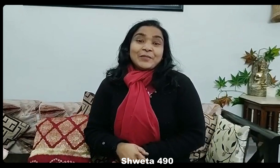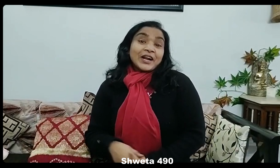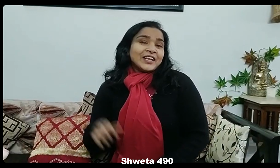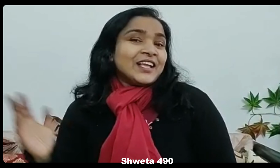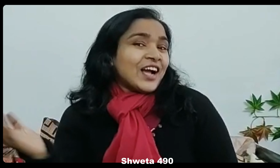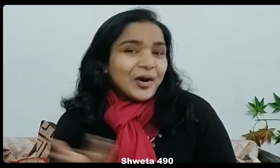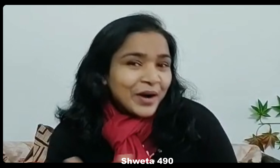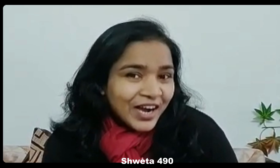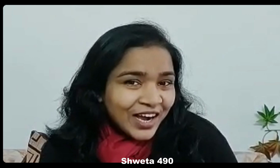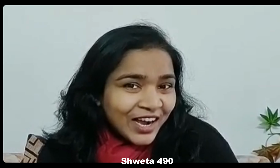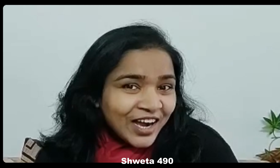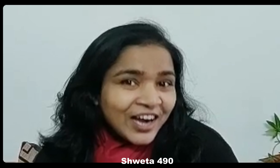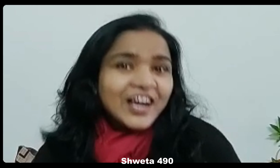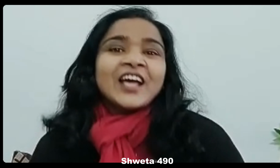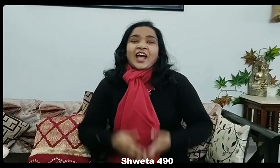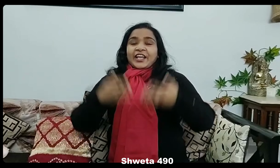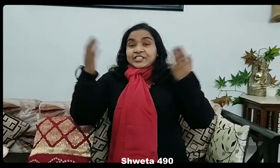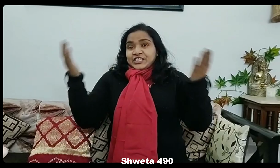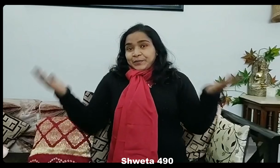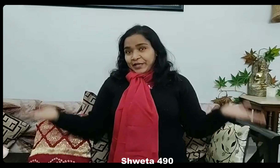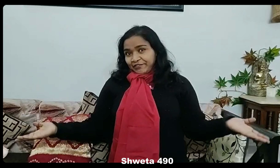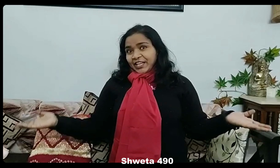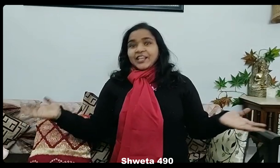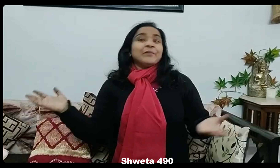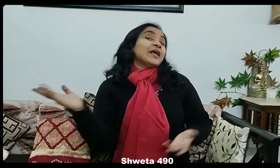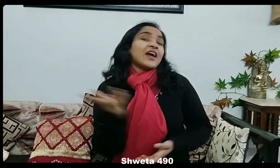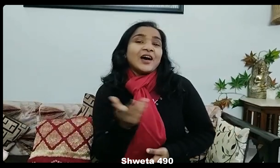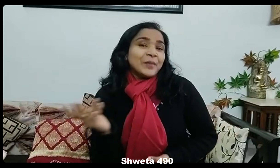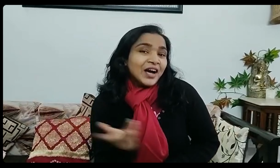बाटे, काबा आईजीबीवी में काबा।